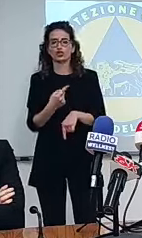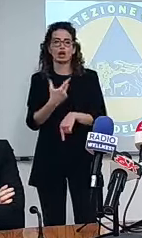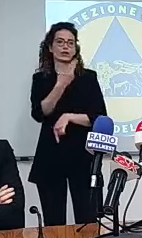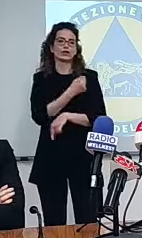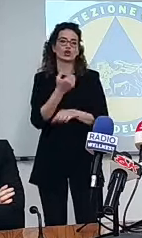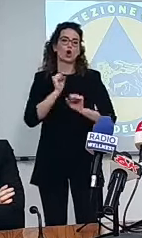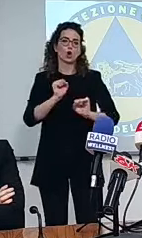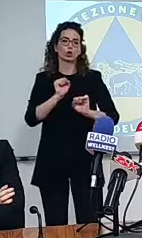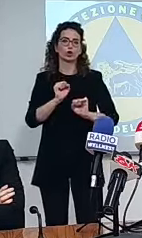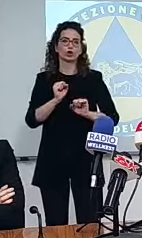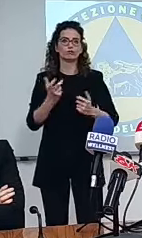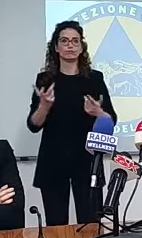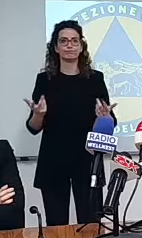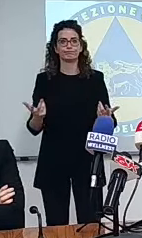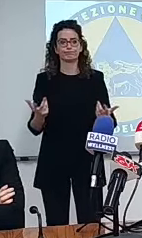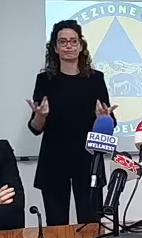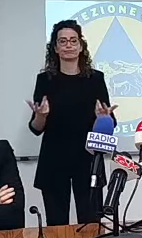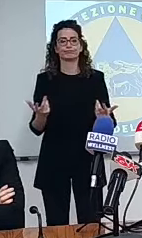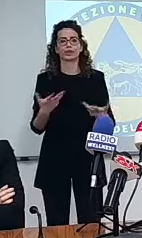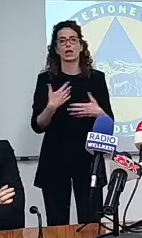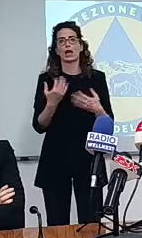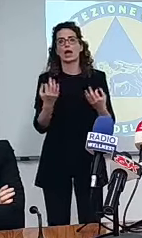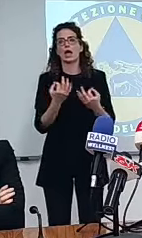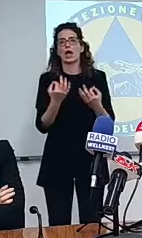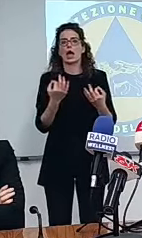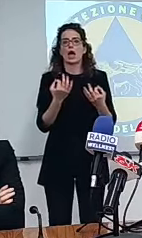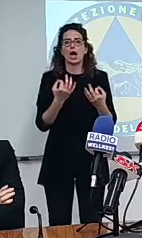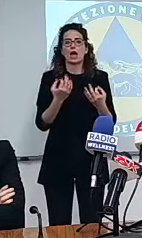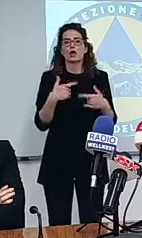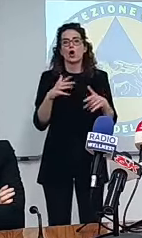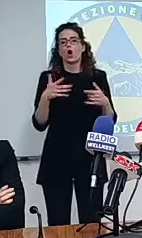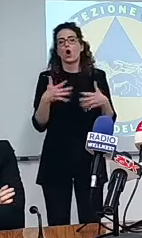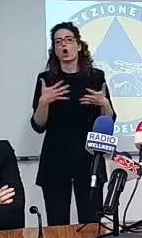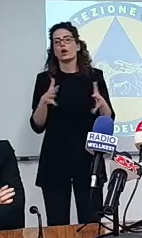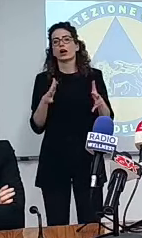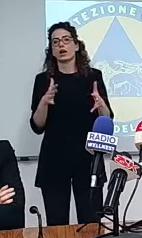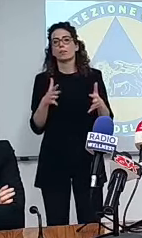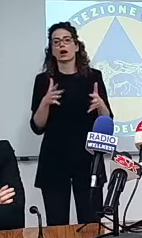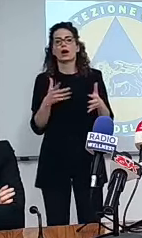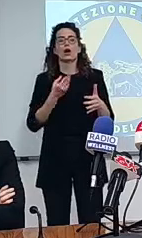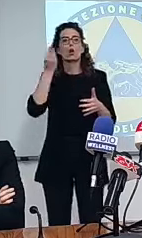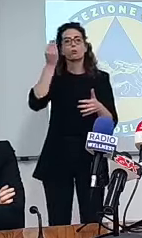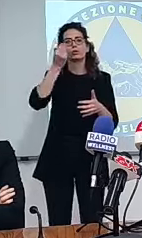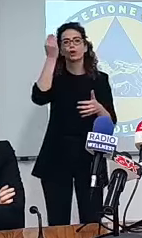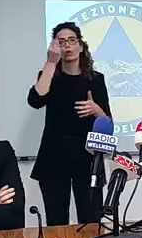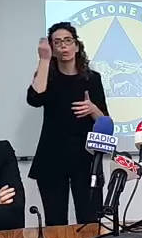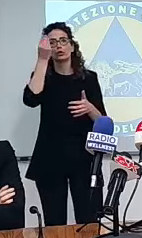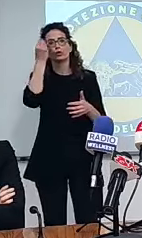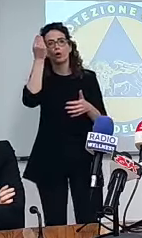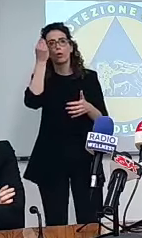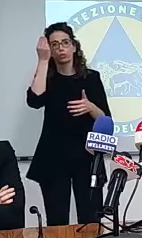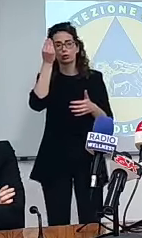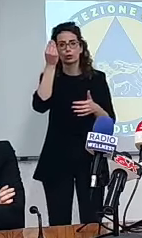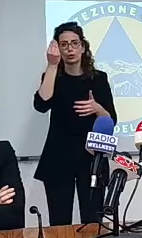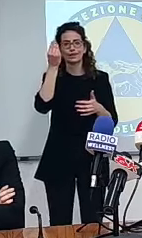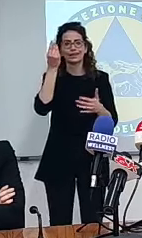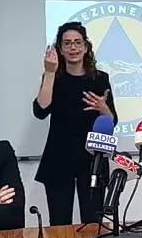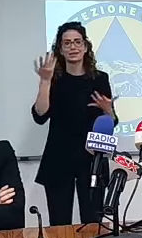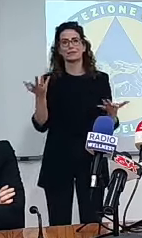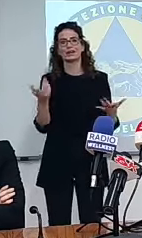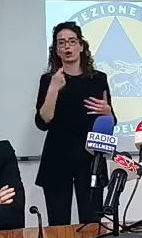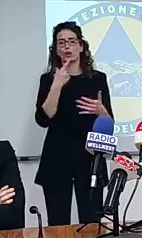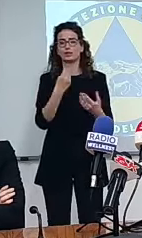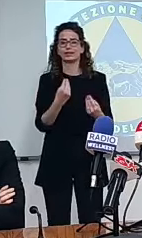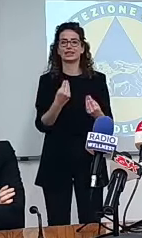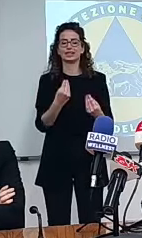vaccini, e vabbè, a sto punto, vabbè che siamo nell'era dell'opinione e tutto è opinabile, però a me sembra, come si può dire, che